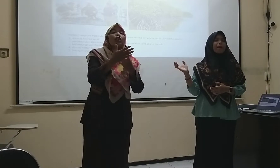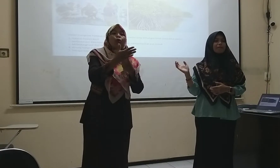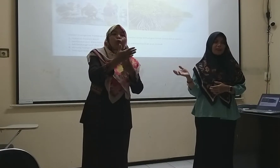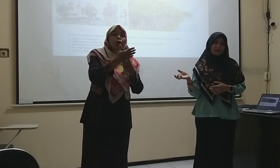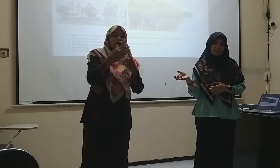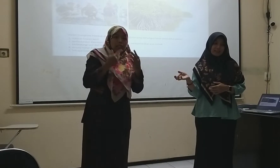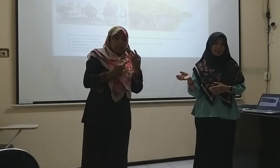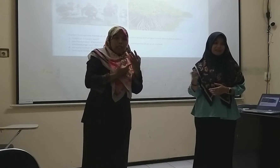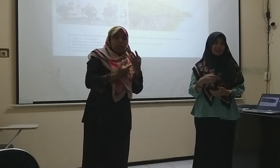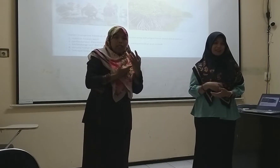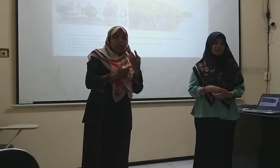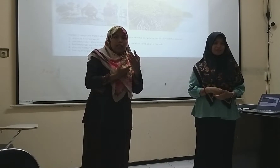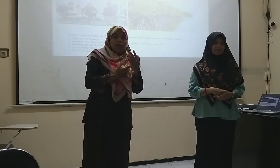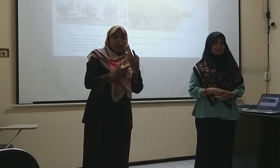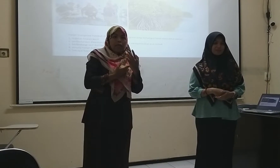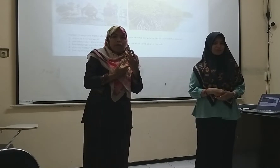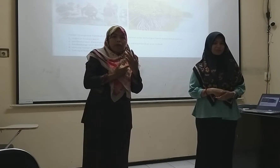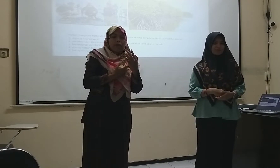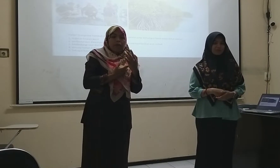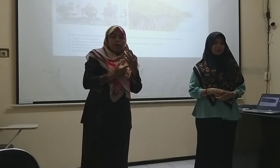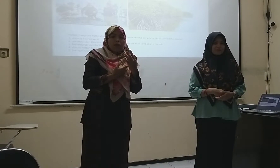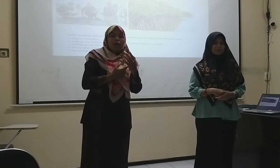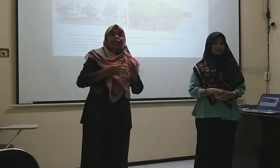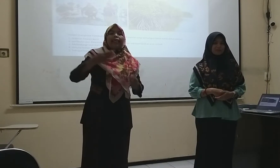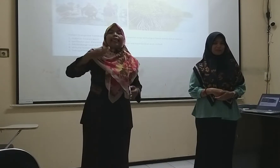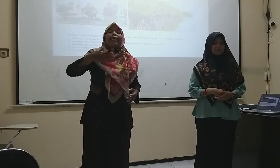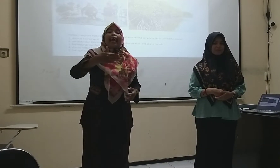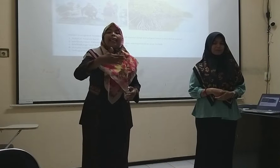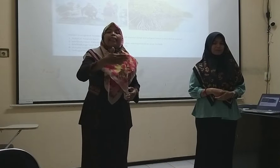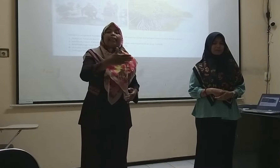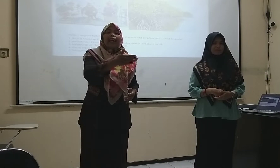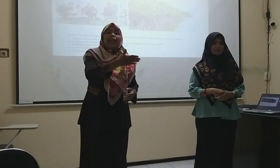sekali manfaatnya gitu.